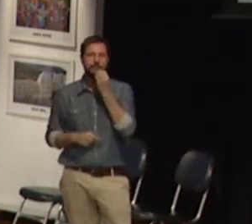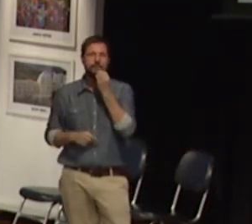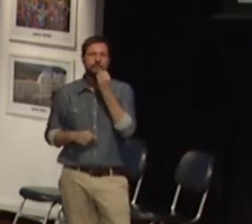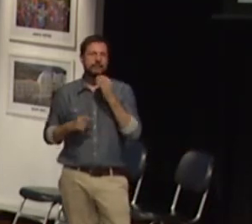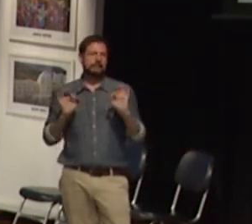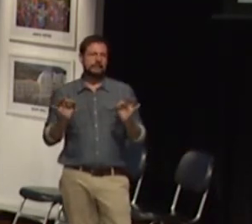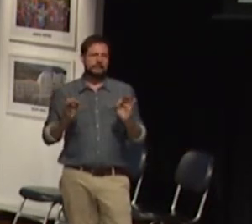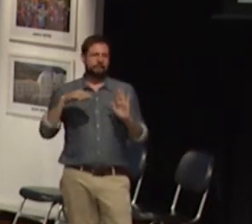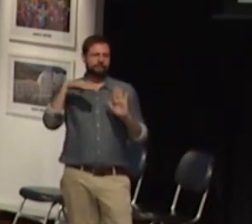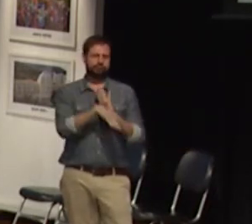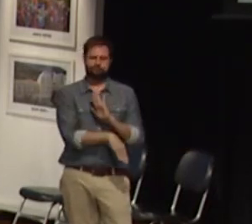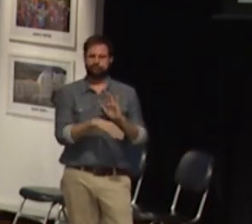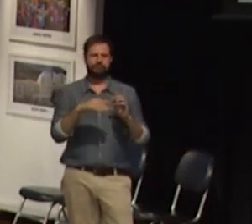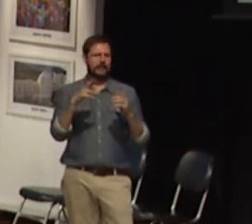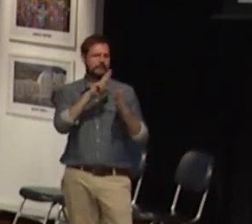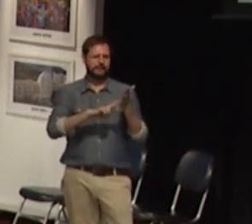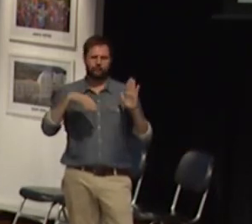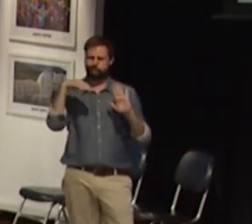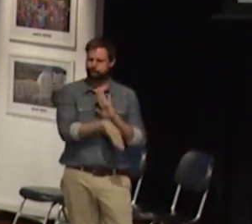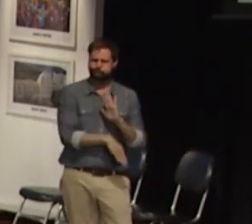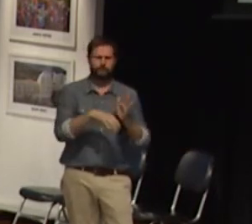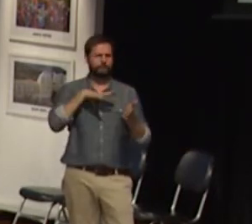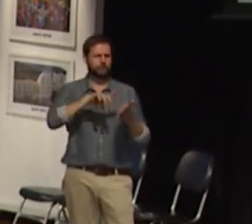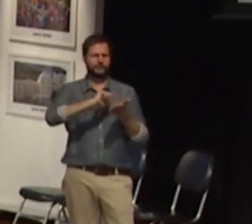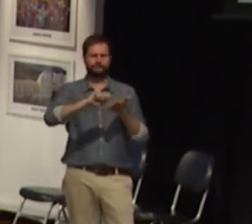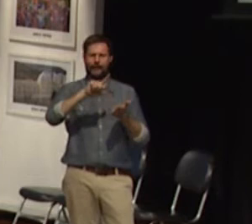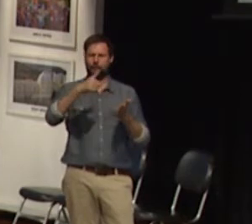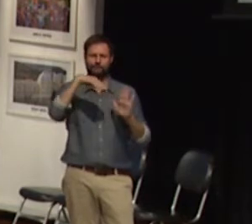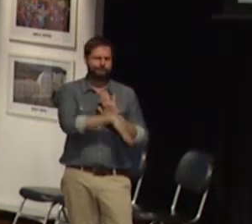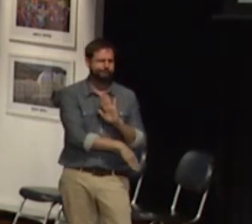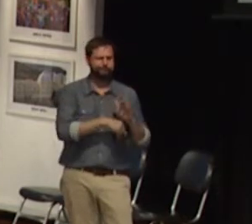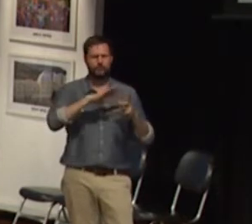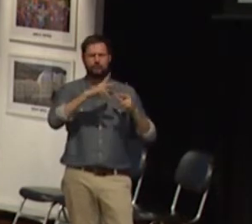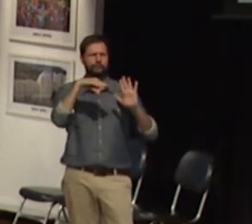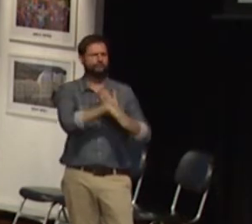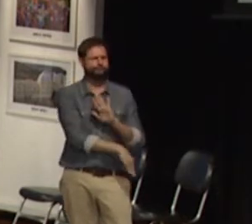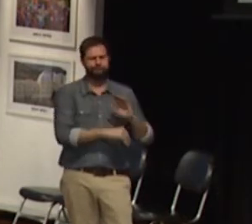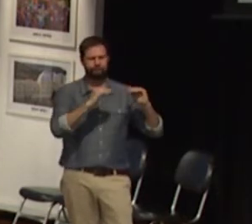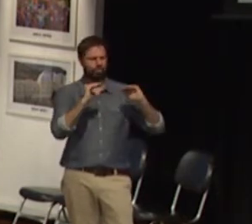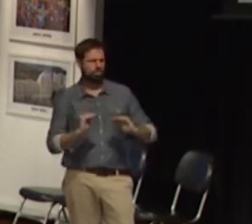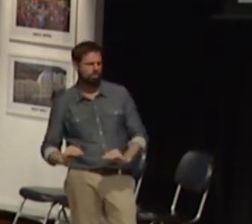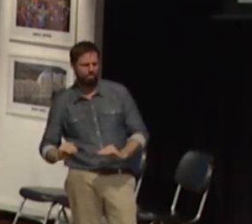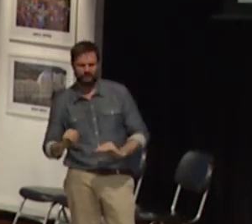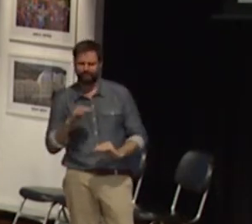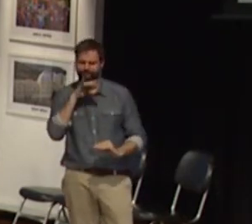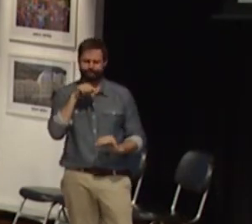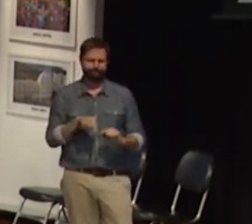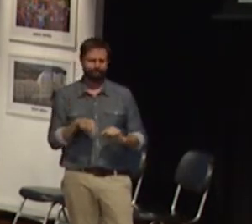chegamos lá e demonstramos o problema, e ela entendeu e nos uniu a nós para que isso viesse melhorar. Porque isso estava se declinando. Os